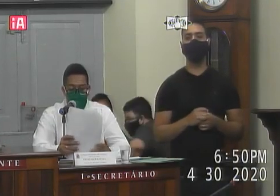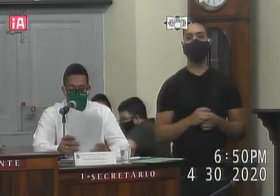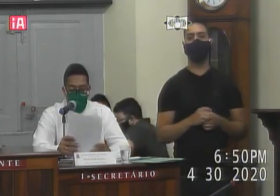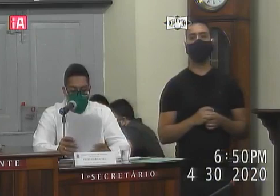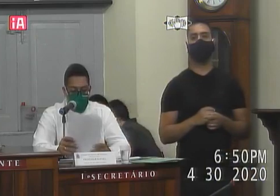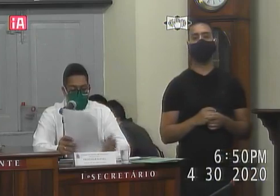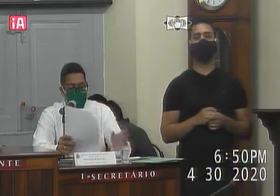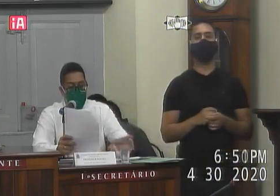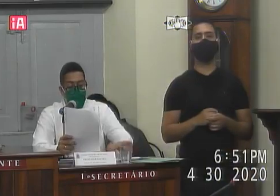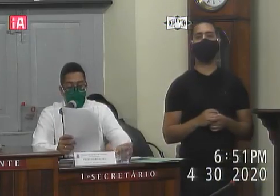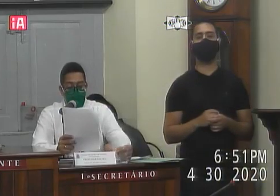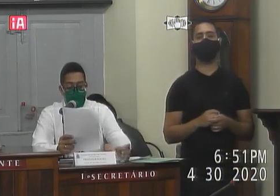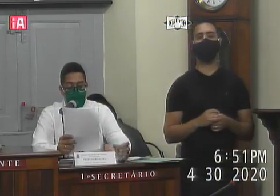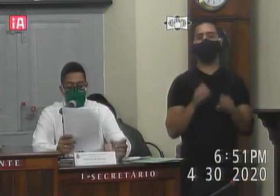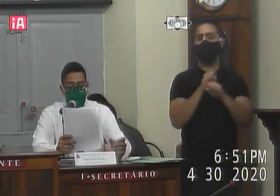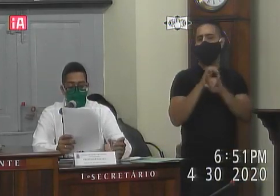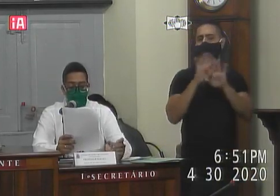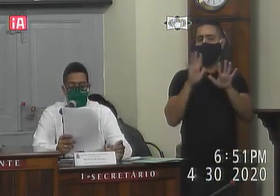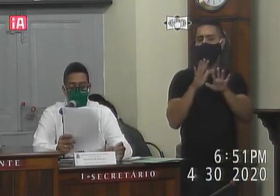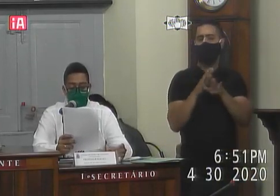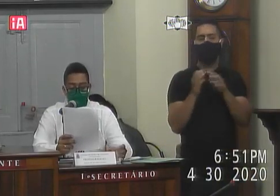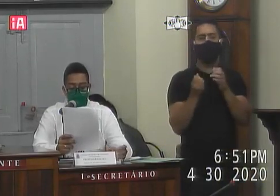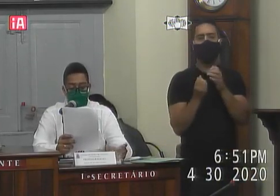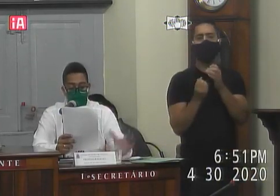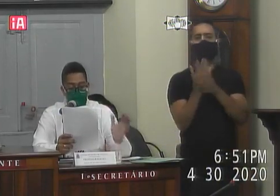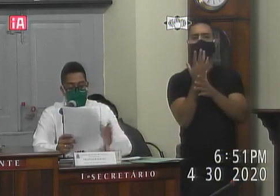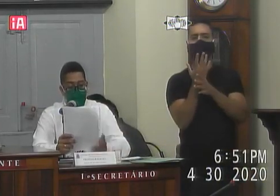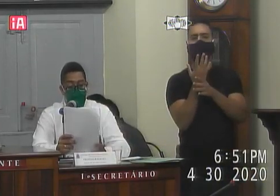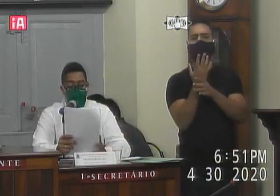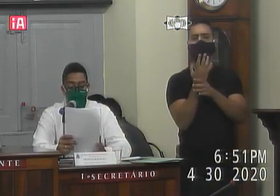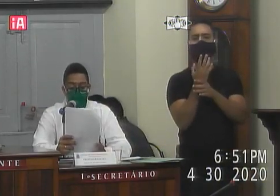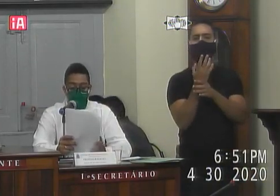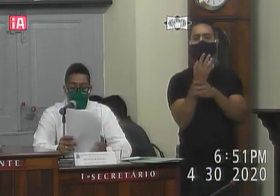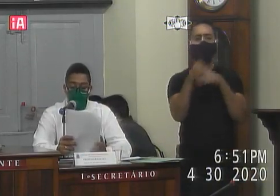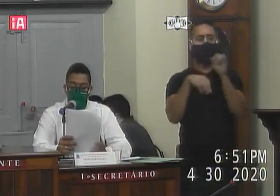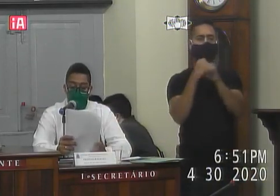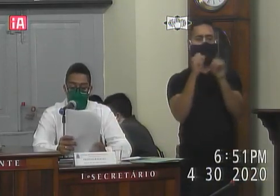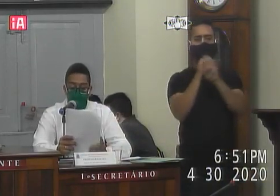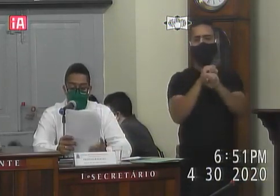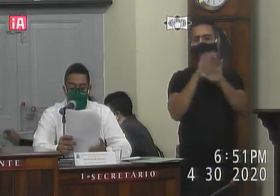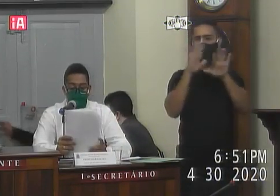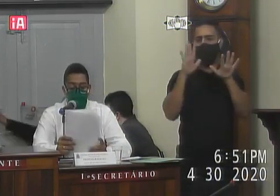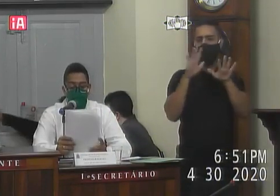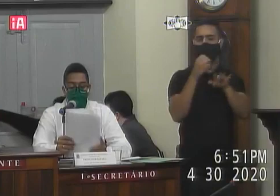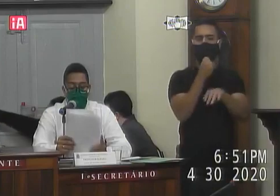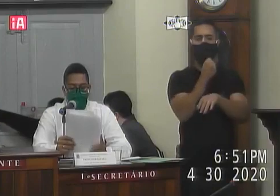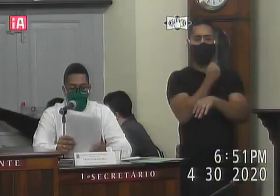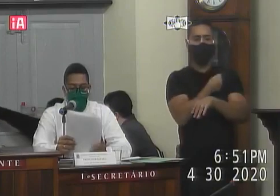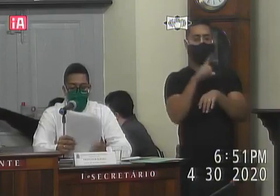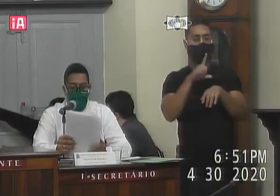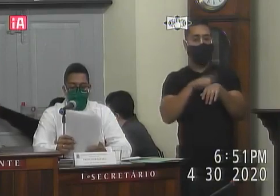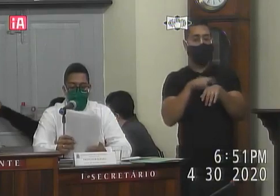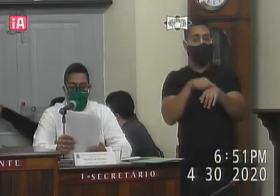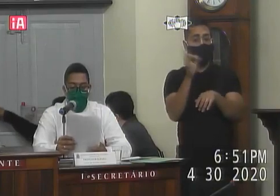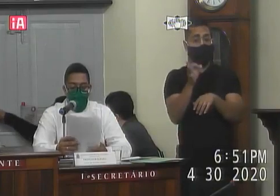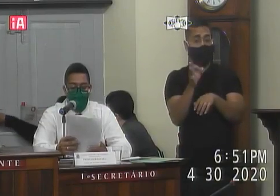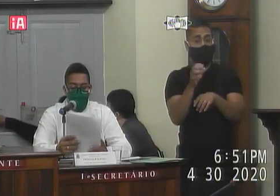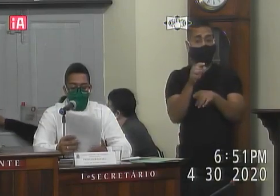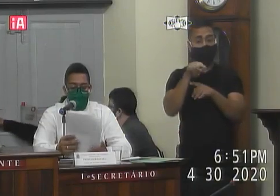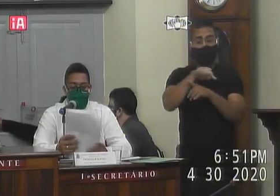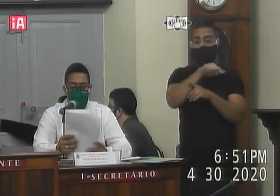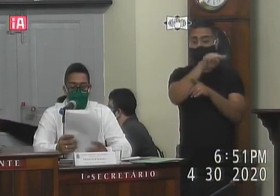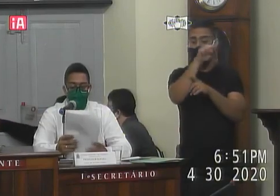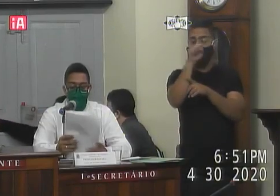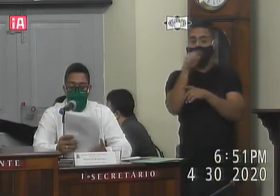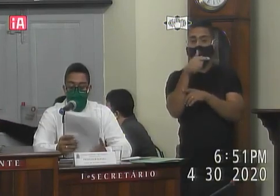da Transparência. A criação de um portal de transparências com número em tempo real, com marcador 24 horas